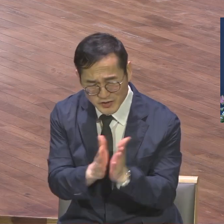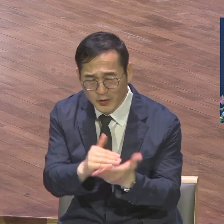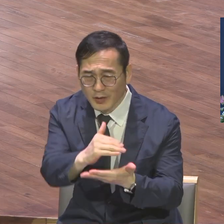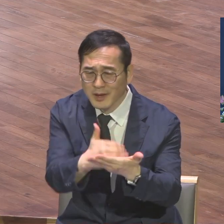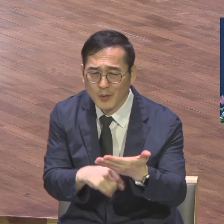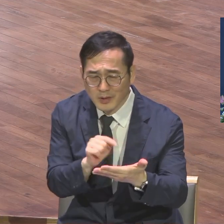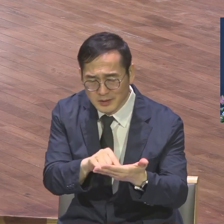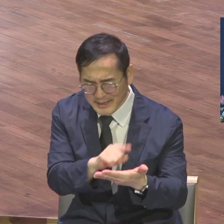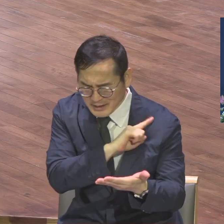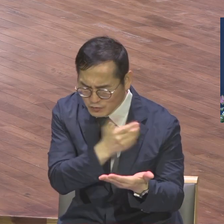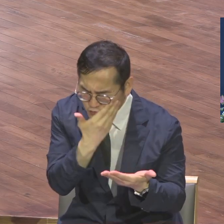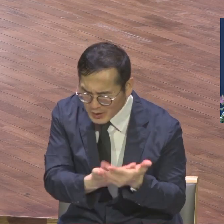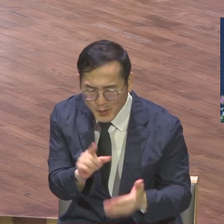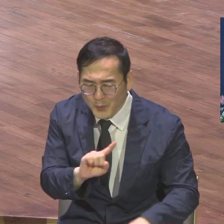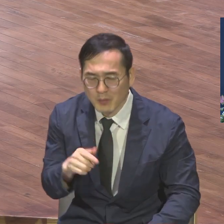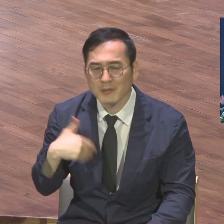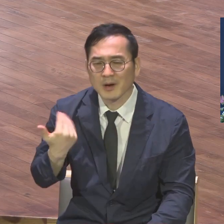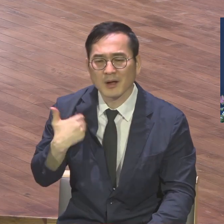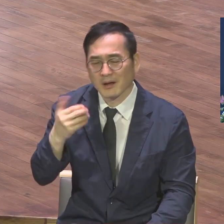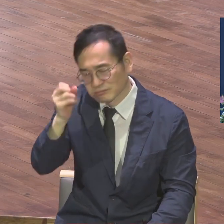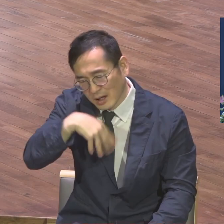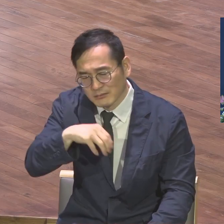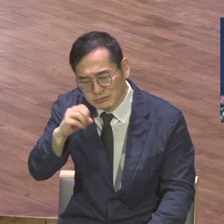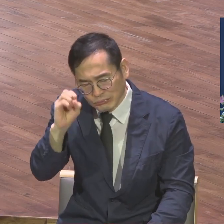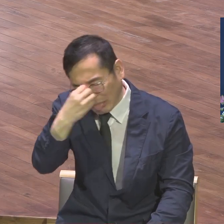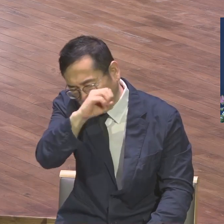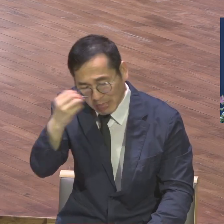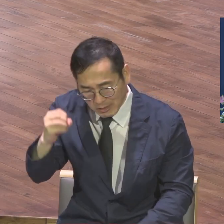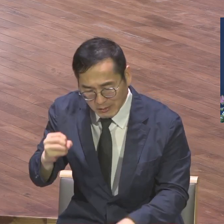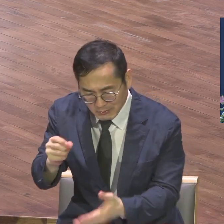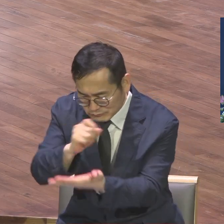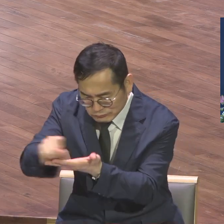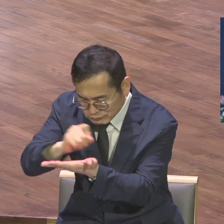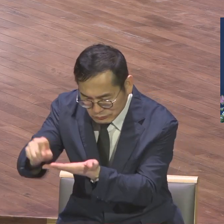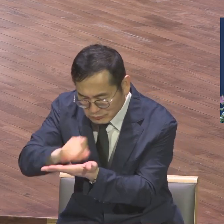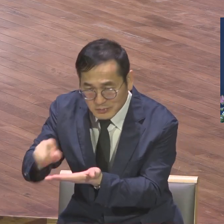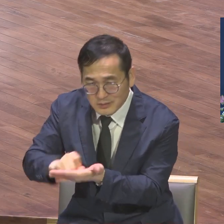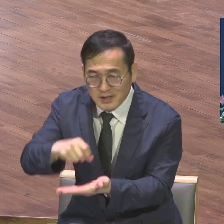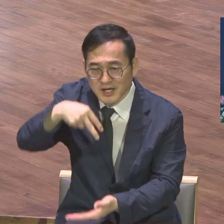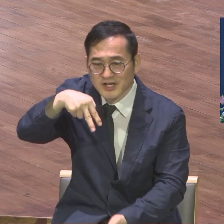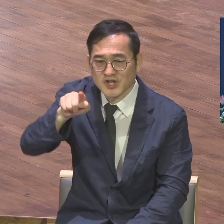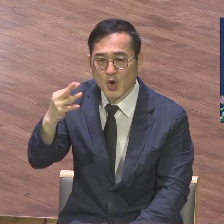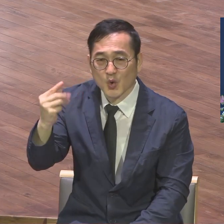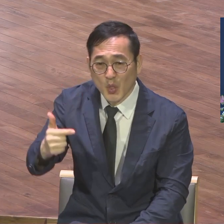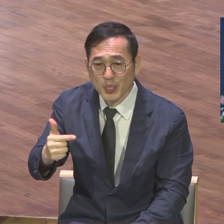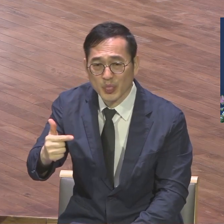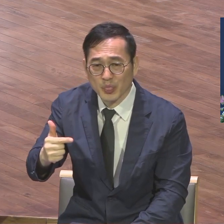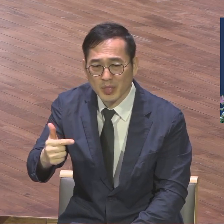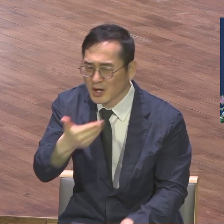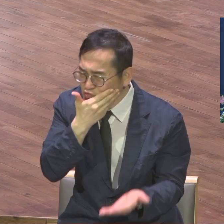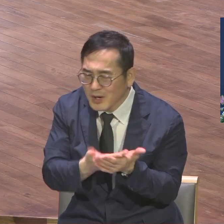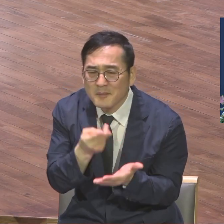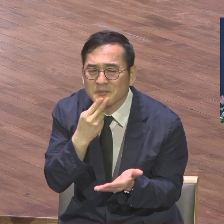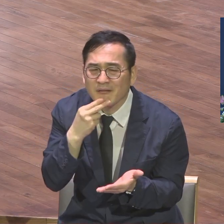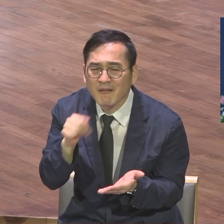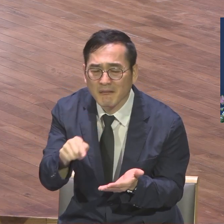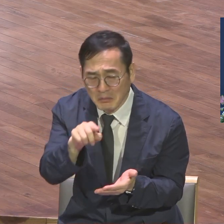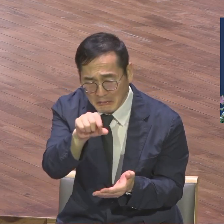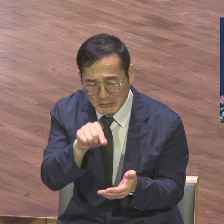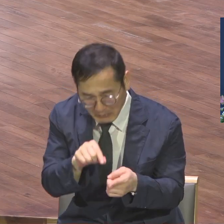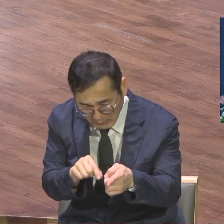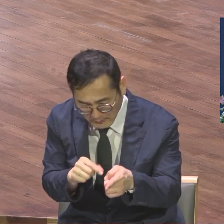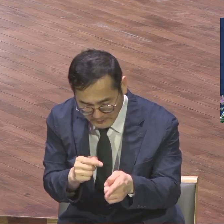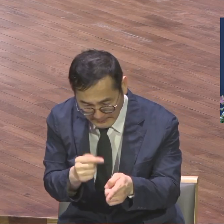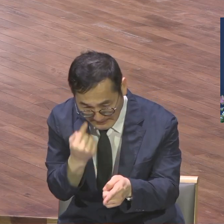잡고 서론 잡고 있어요. 서론. 사람이 눈에 보이는 서론. 그러니까 윤리 도덕